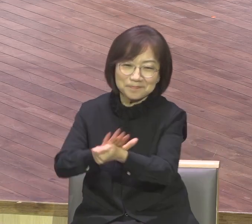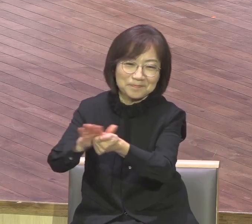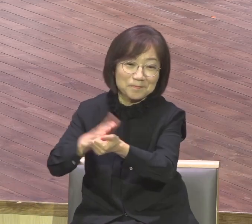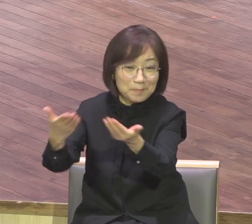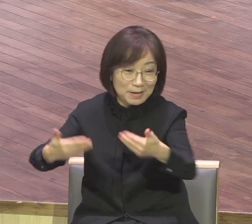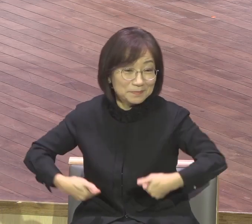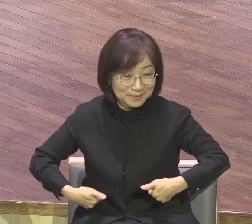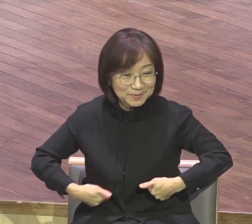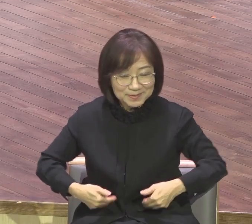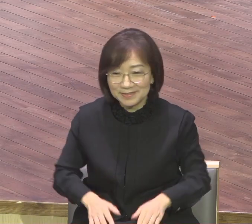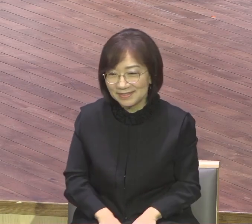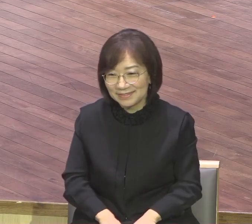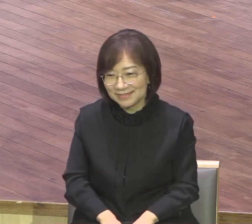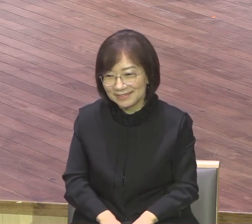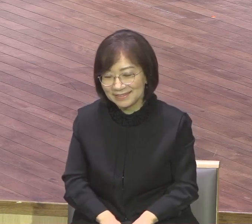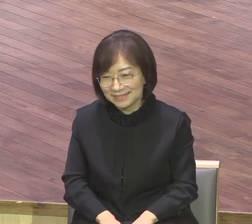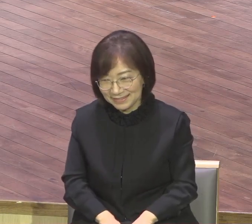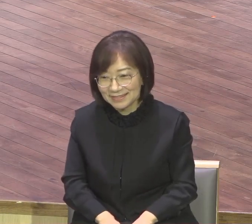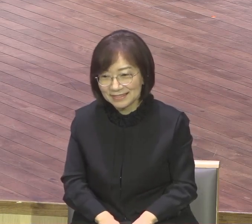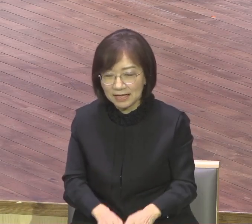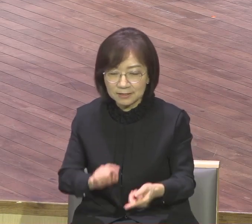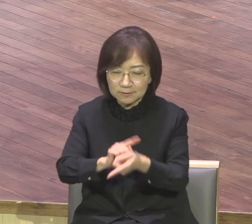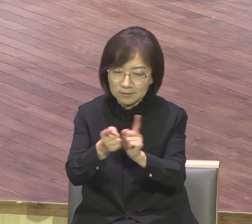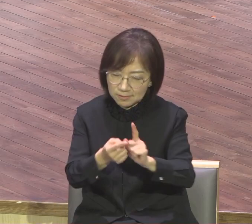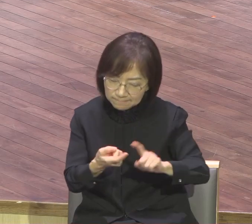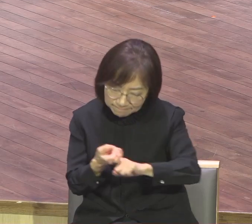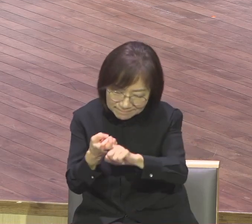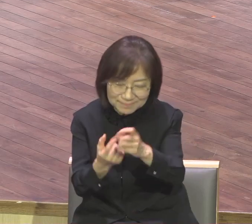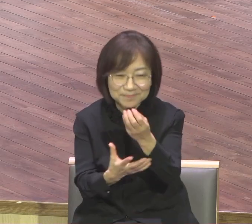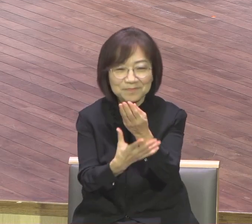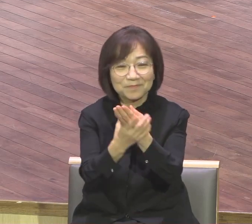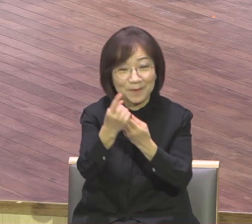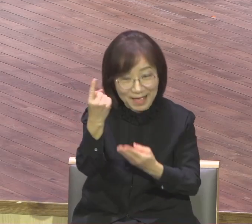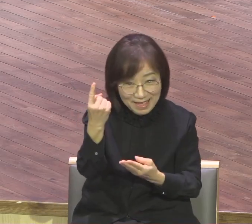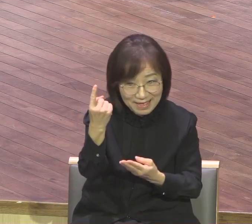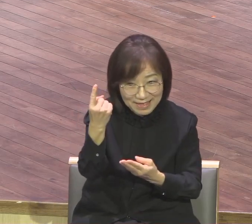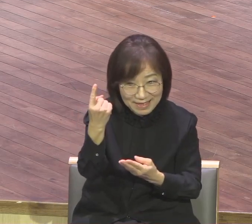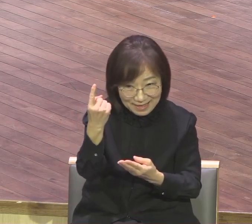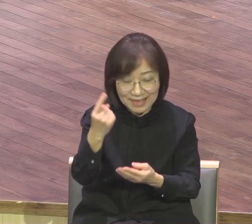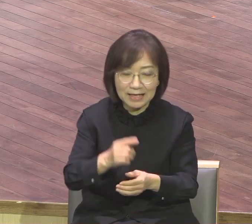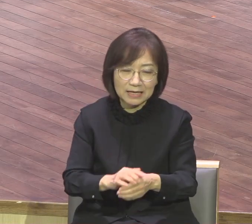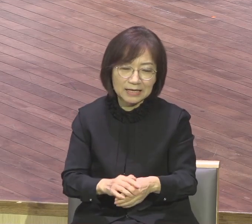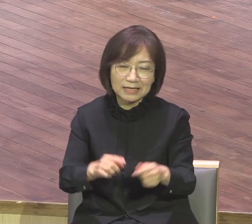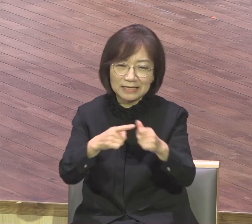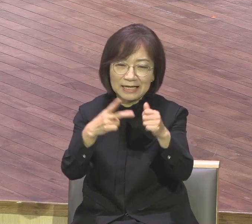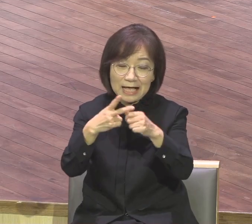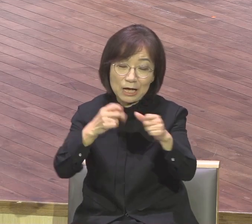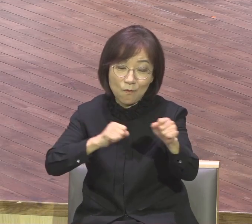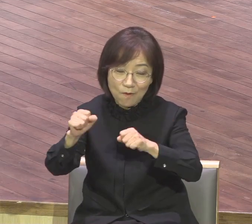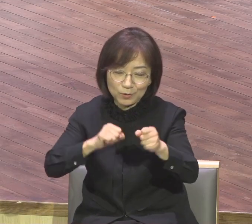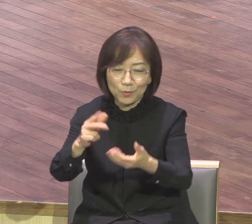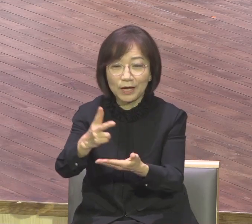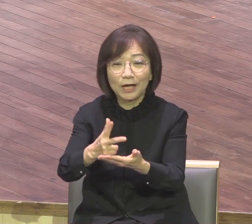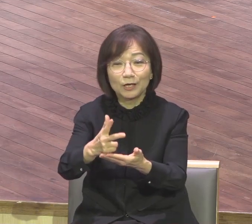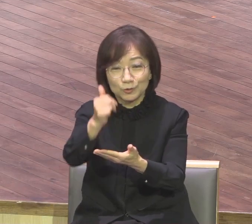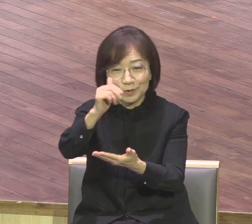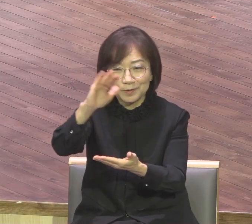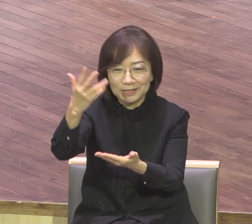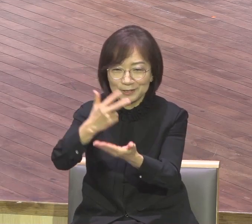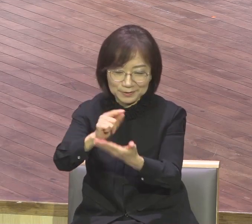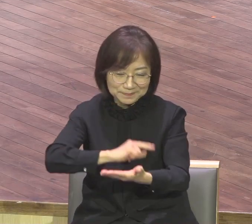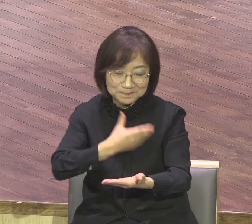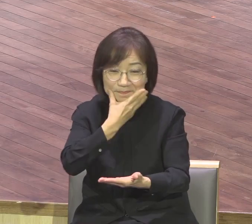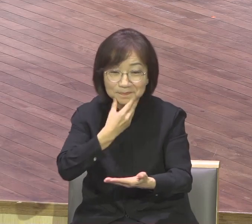el Evangelio. 이런 복음적 원리에서 이루어서 삼 운동의 열매 맺는 주역들 되시기를 주여 축복합니다. Le bendigo en el nombre del